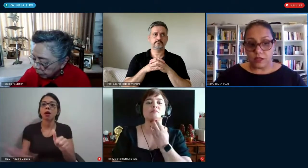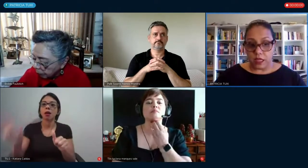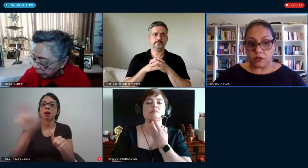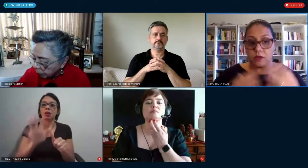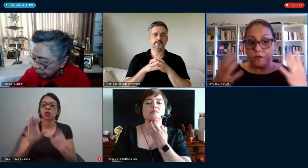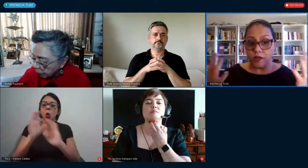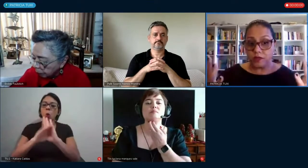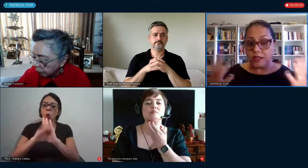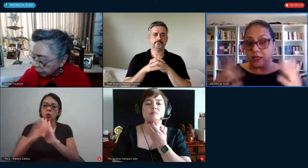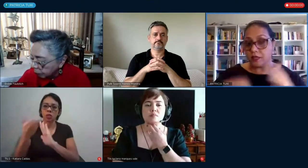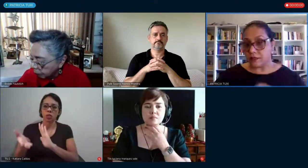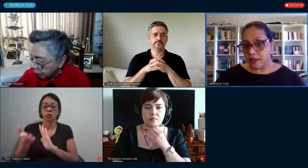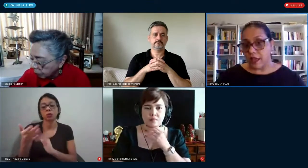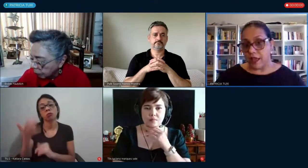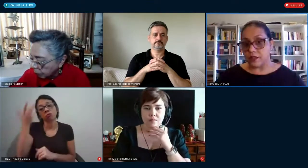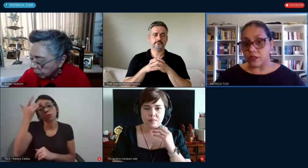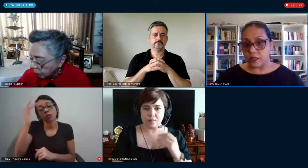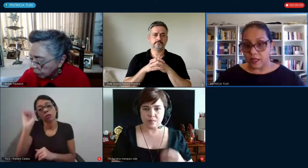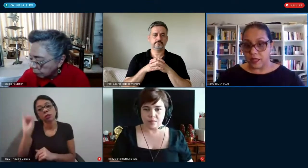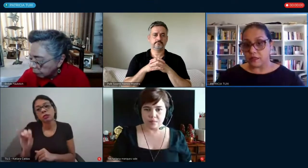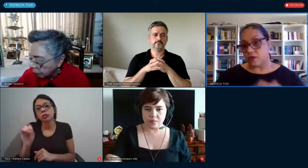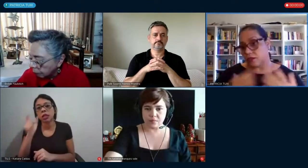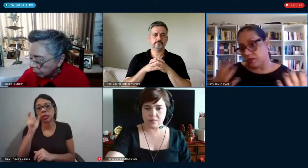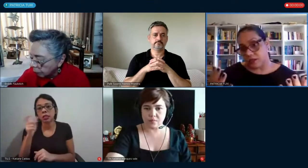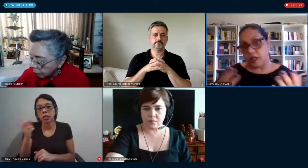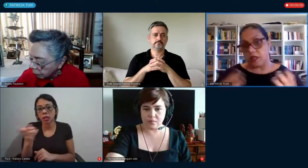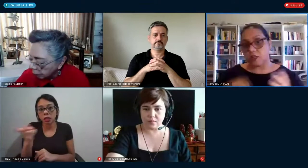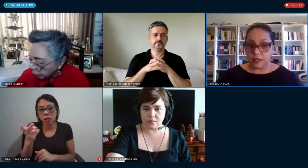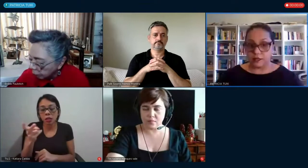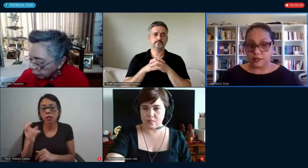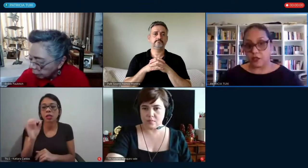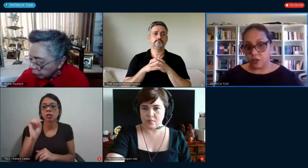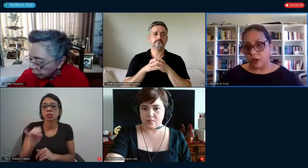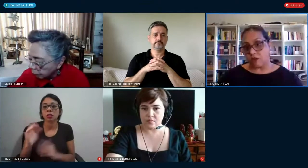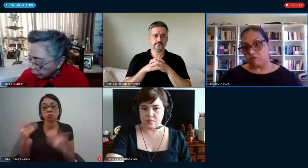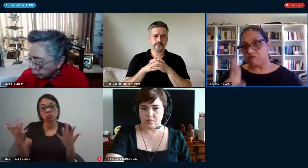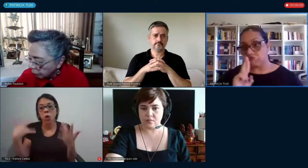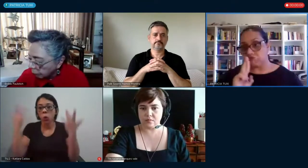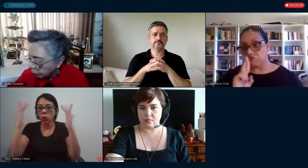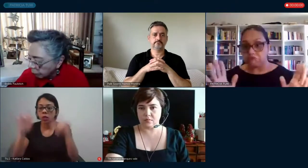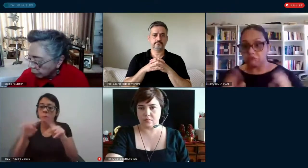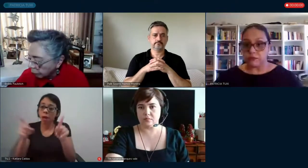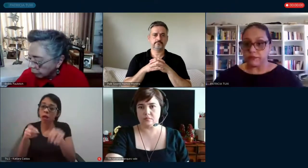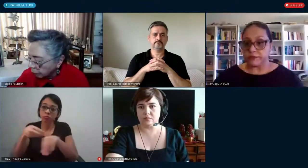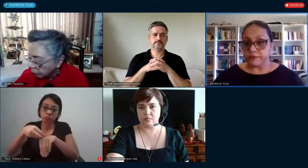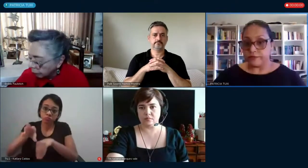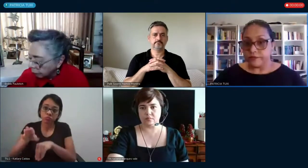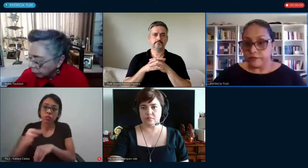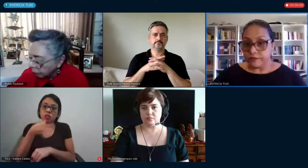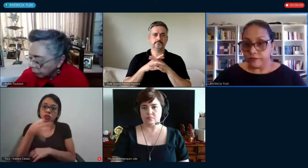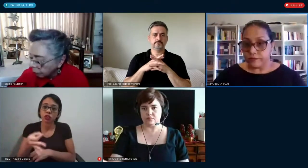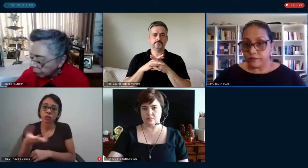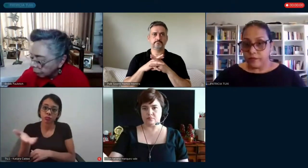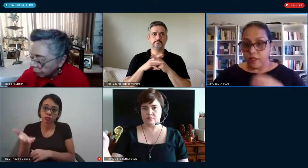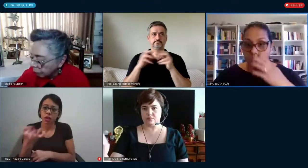esses conceitos. Não sei se é de interesse ou se você acha interessante ou não.